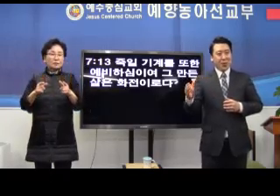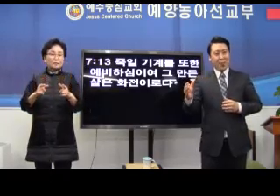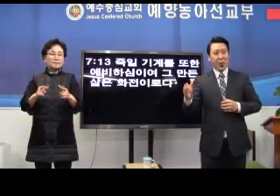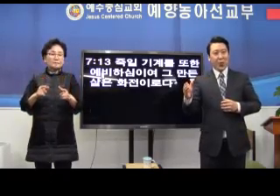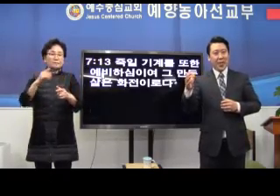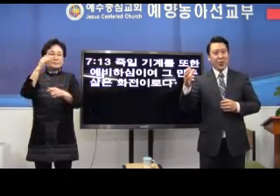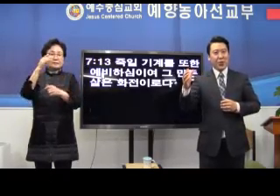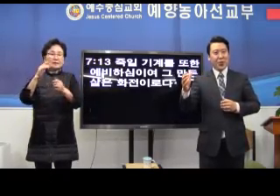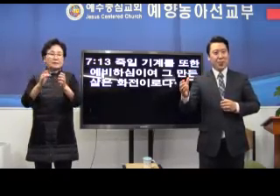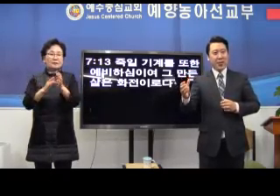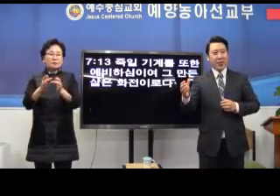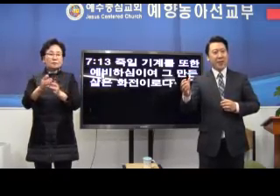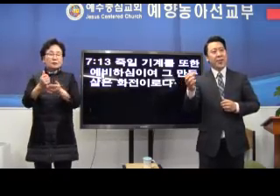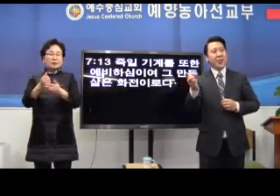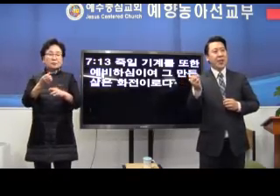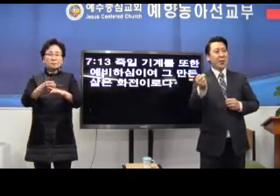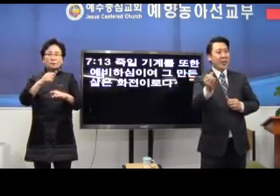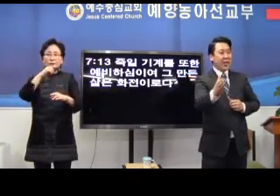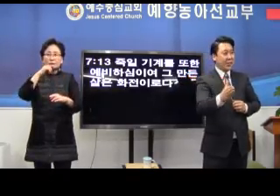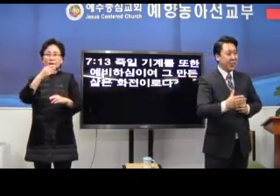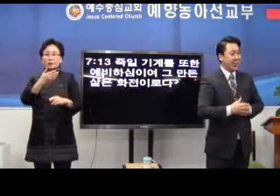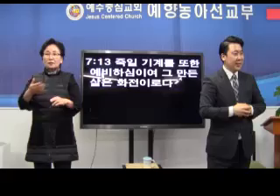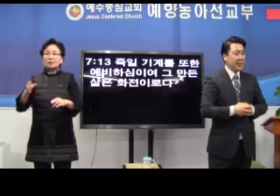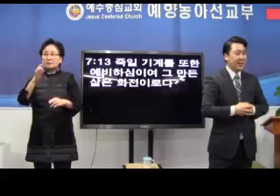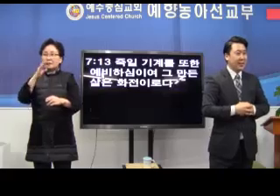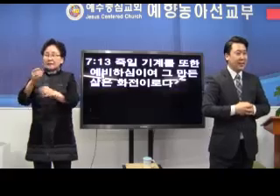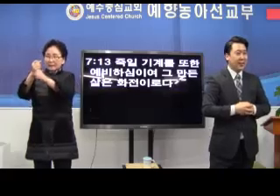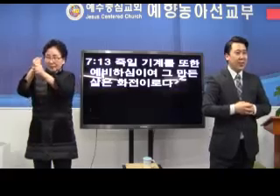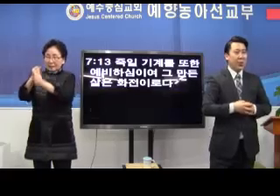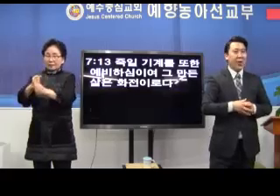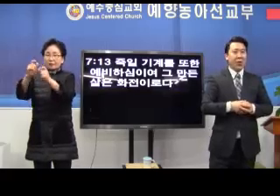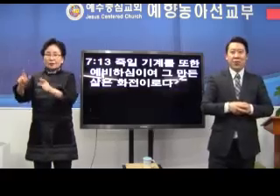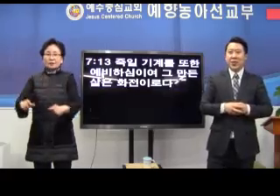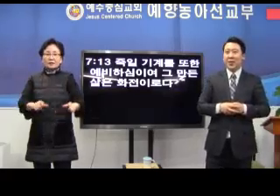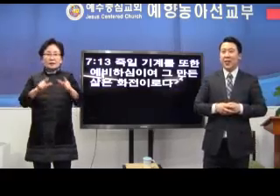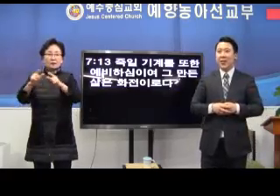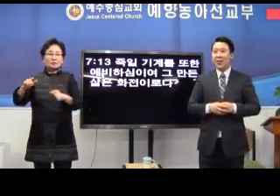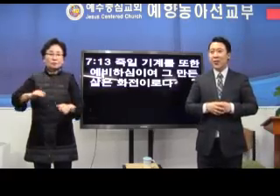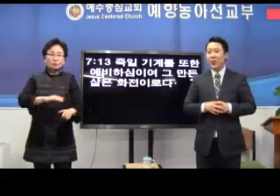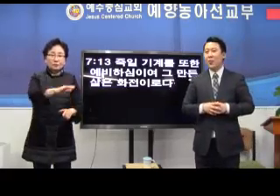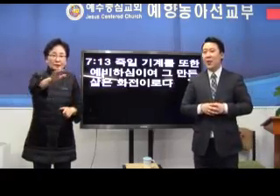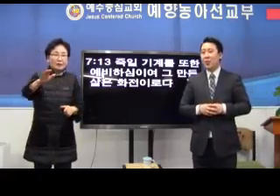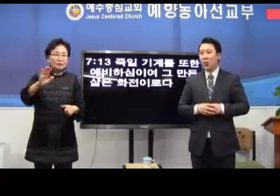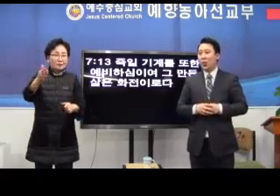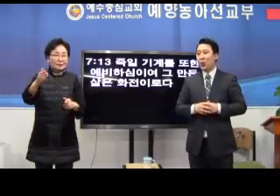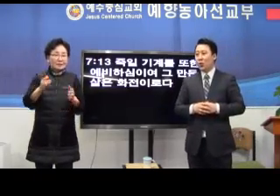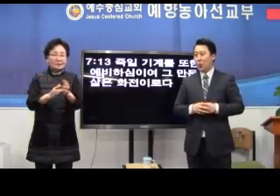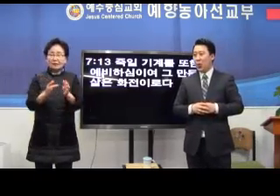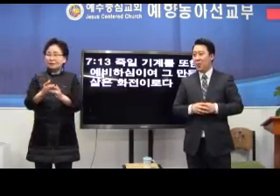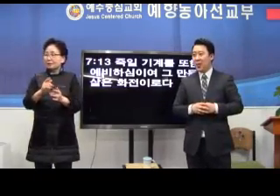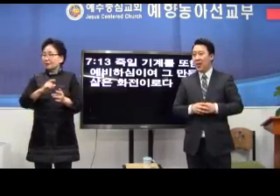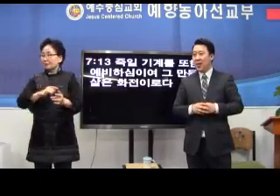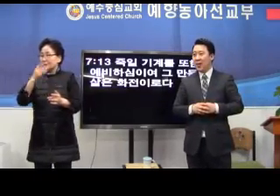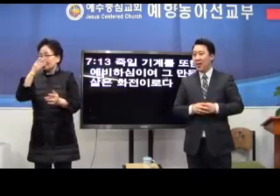주님의 보혈 예수 이름만 의지하며 살아가시는 저와 여러분들 되시길 주님의 이름으로 축복합니다.